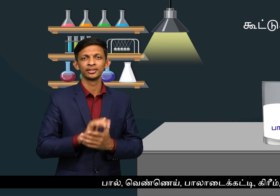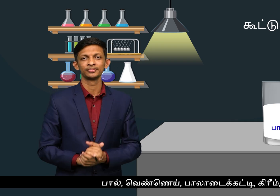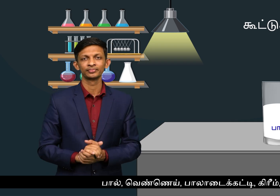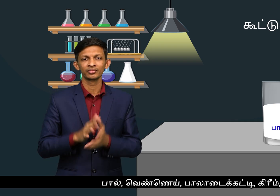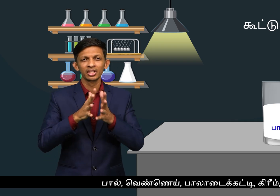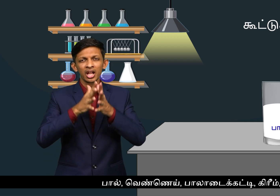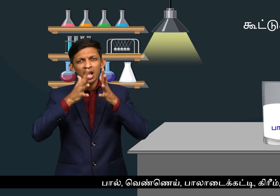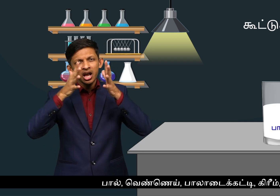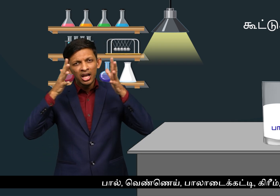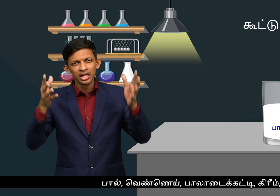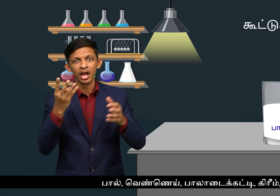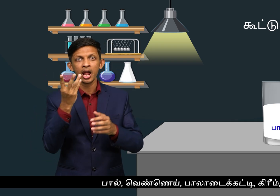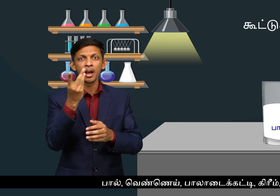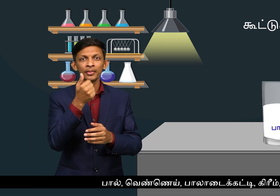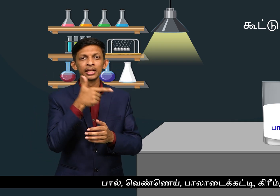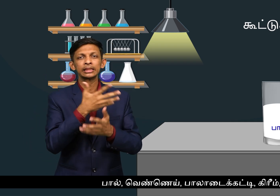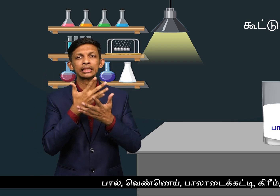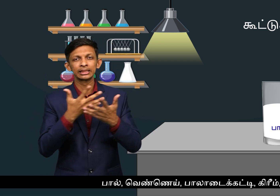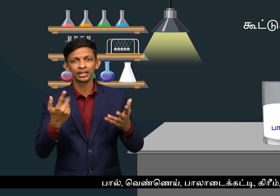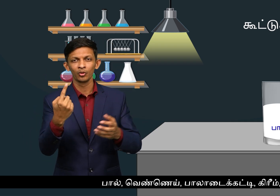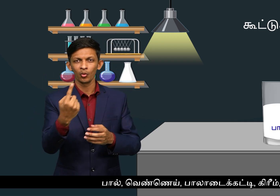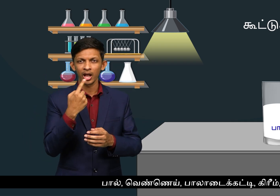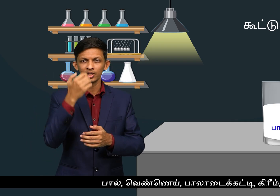பால், வெண்ணெய், பாலாடை கட்டி, கிரீம்,